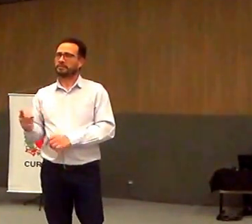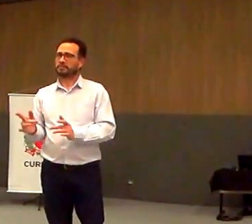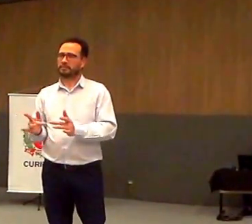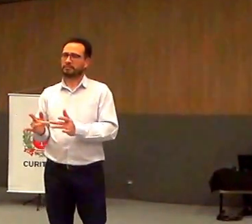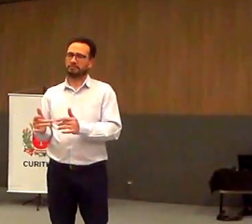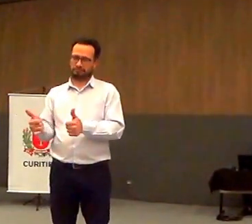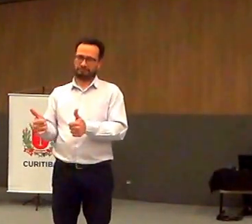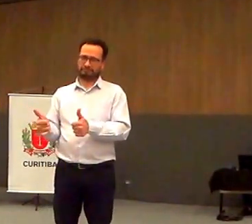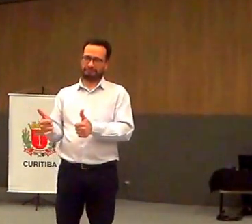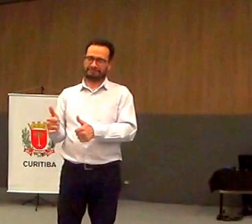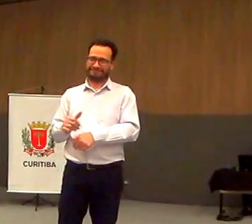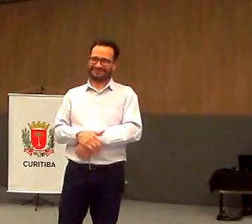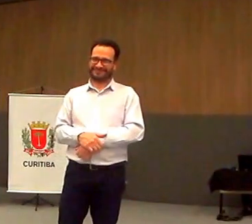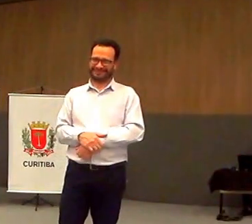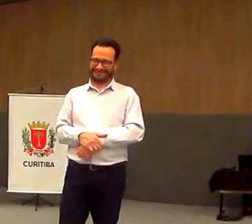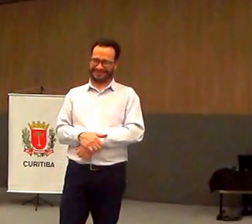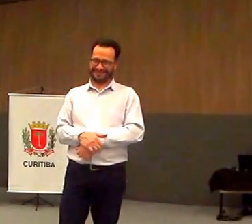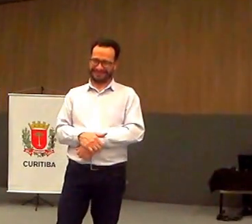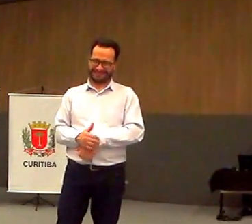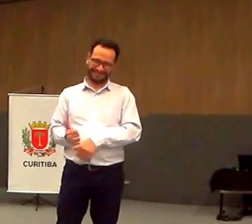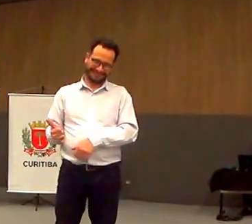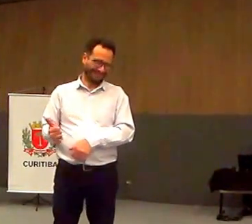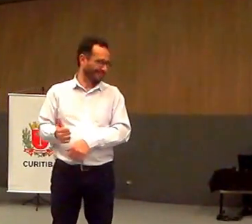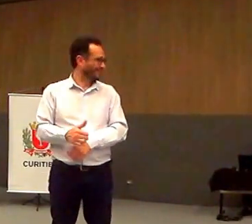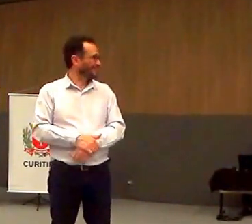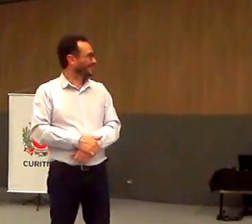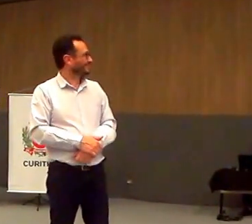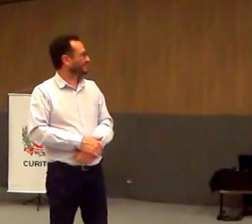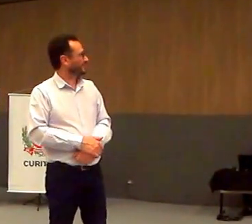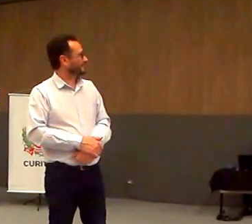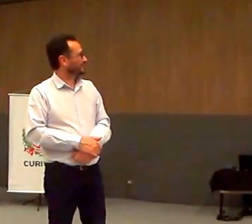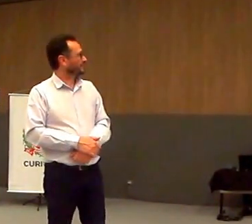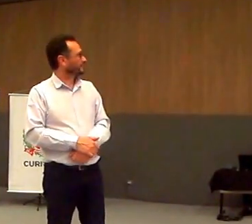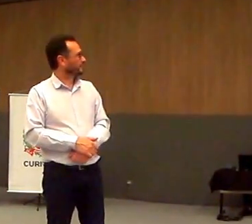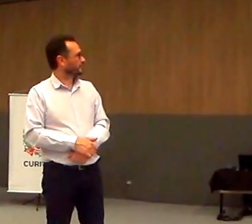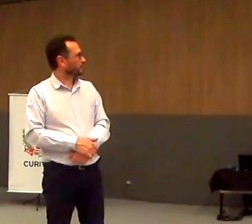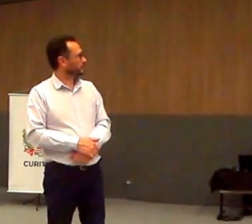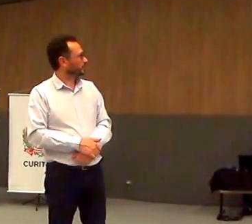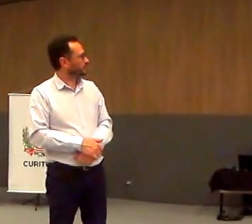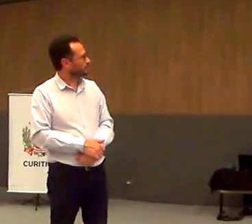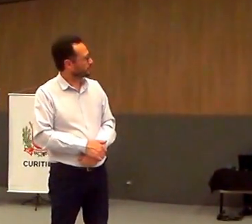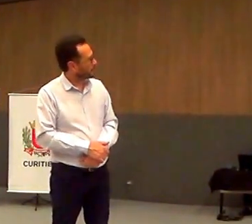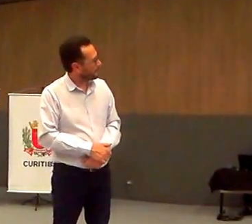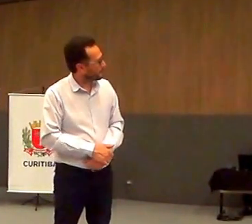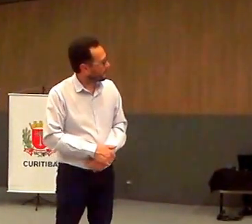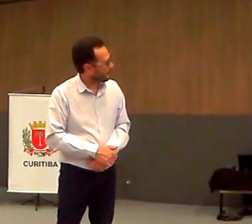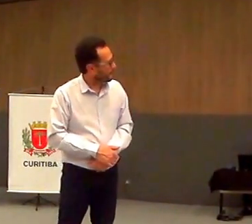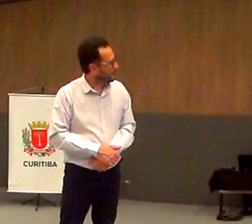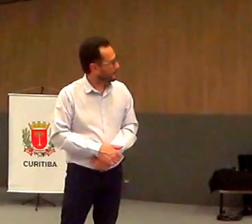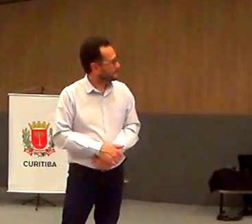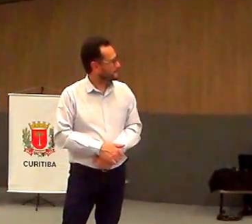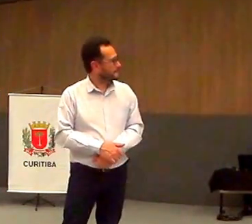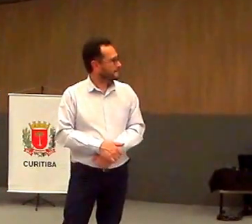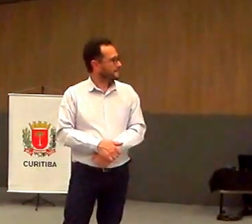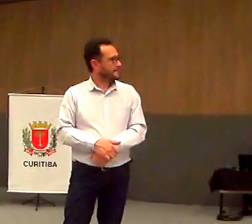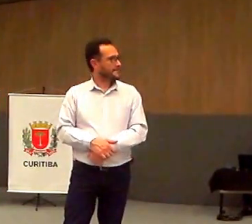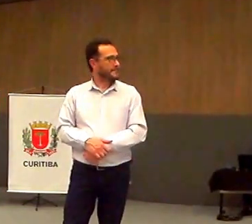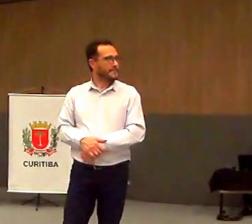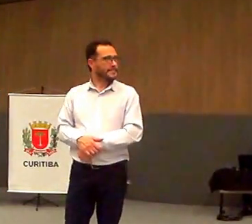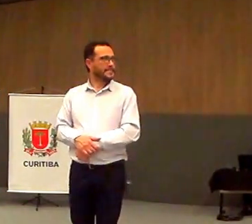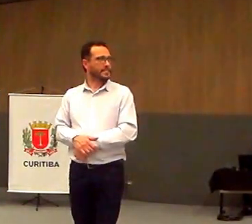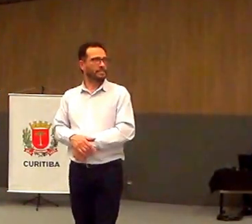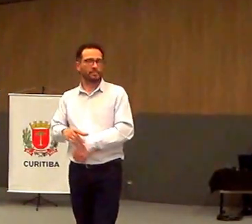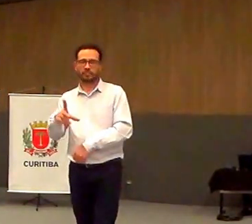atuantes, 917 comunidades, 118 municípios, 18 dioceses. Dioceses